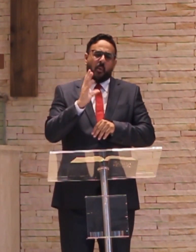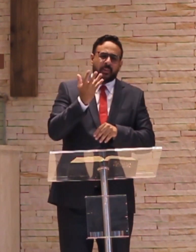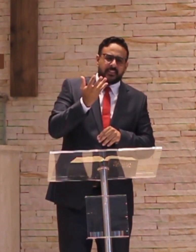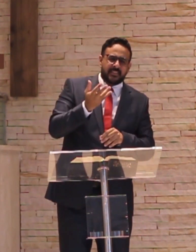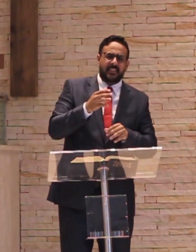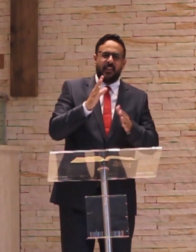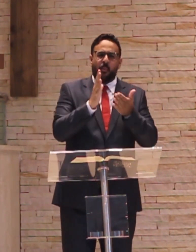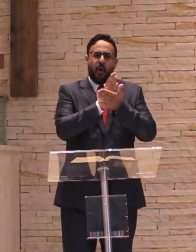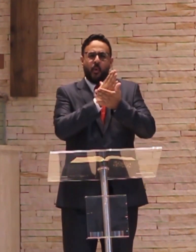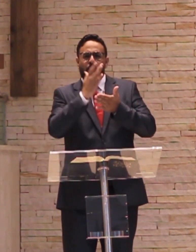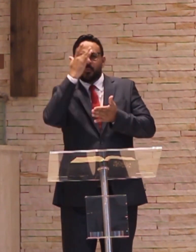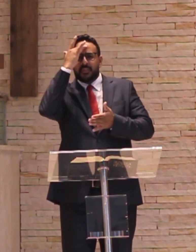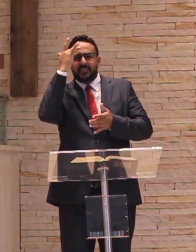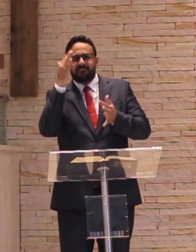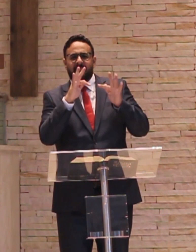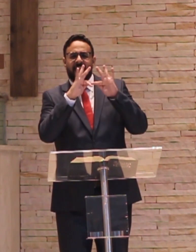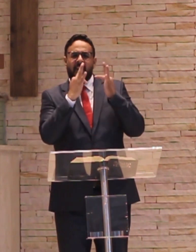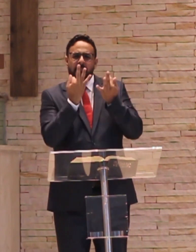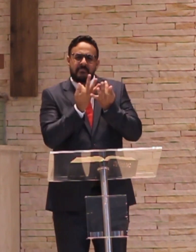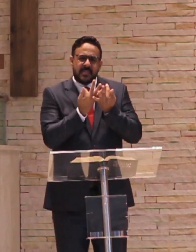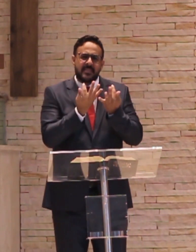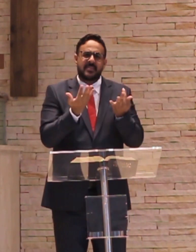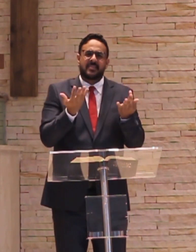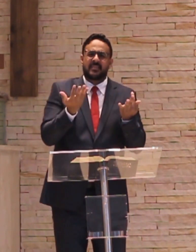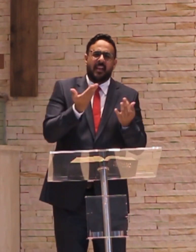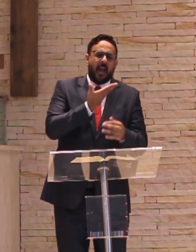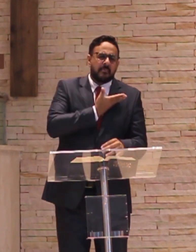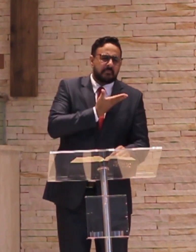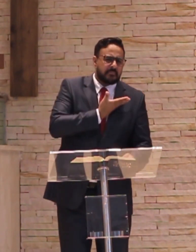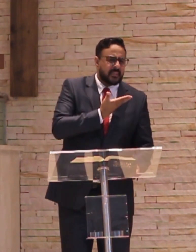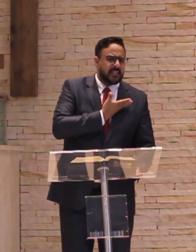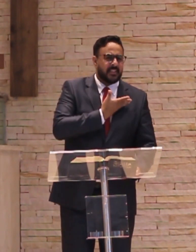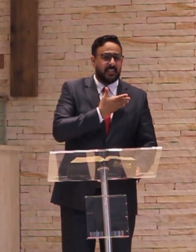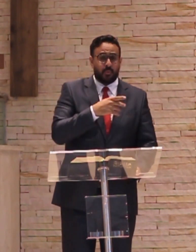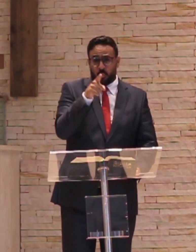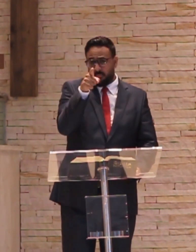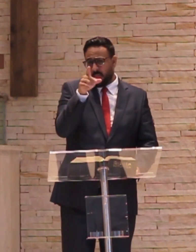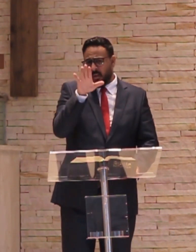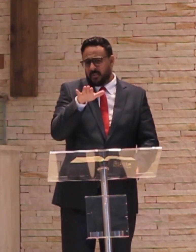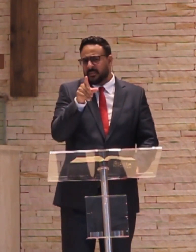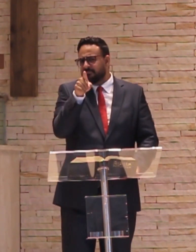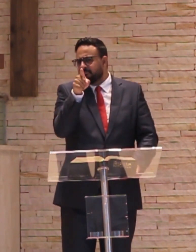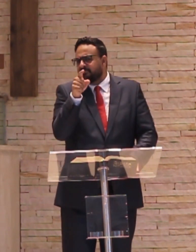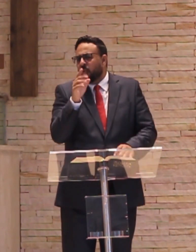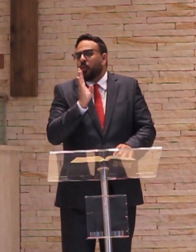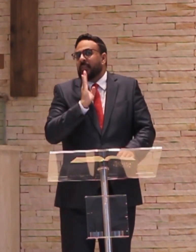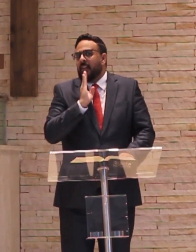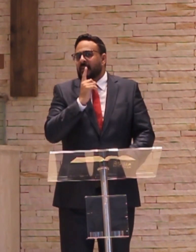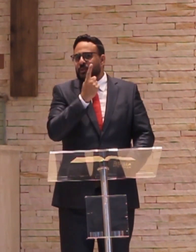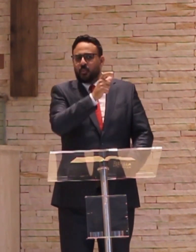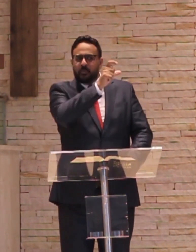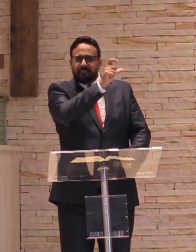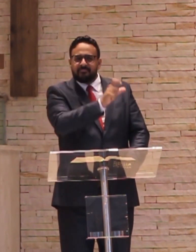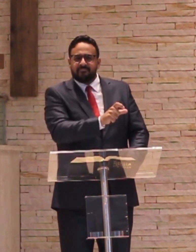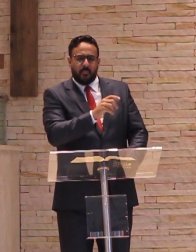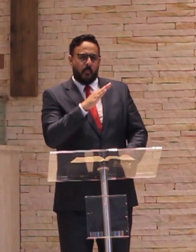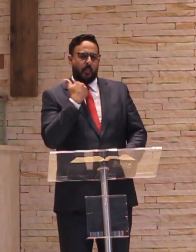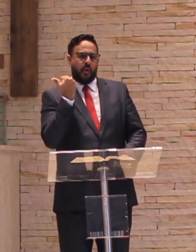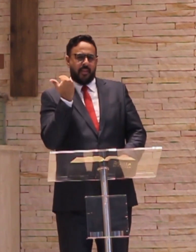muito difícil em que passamos, e no momento onde a pandemia estava no seu auge, onde muitas pessoas estavam morrendo,